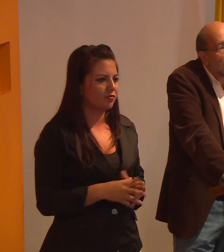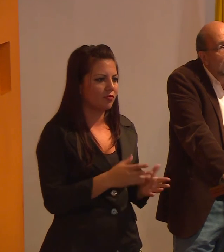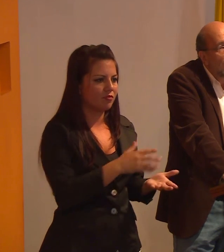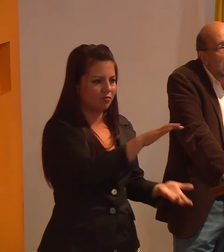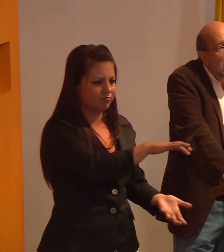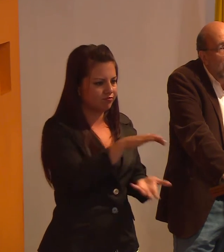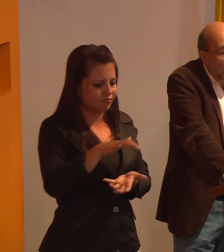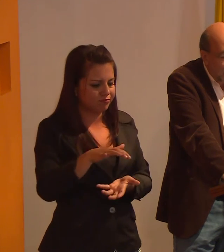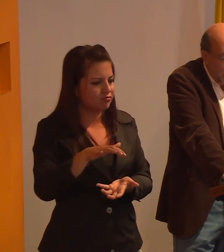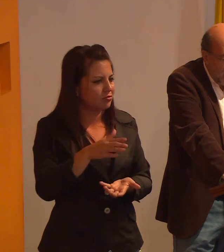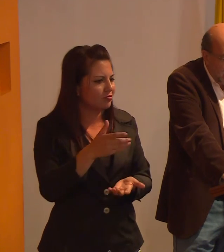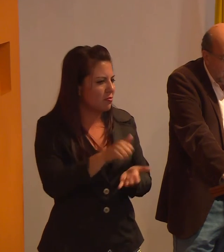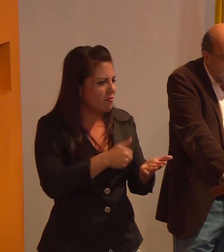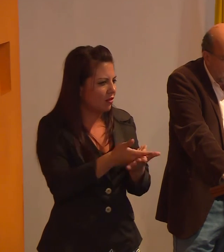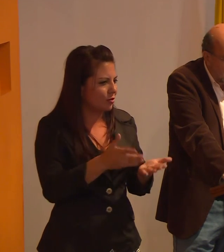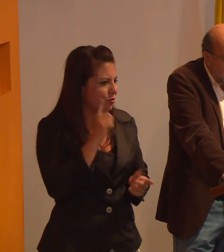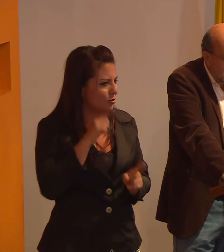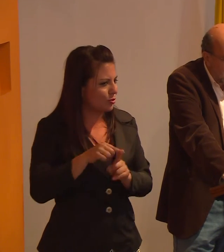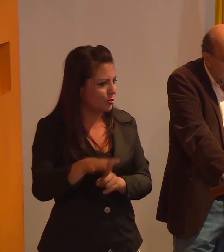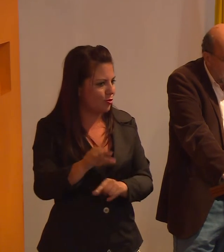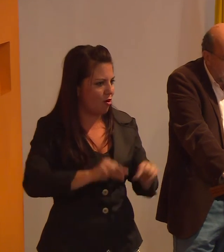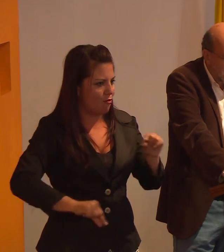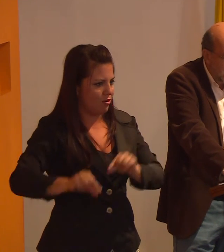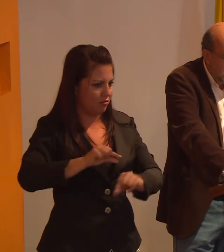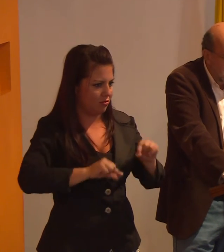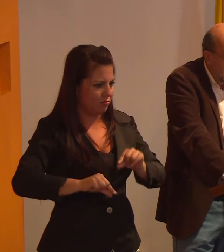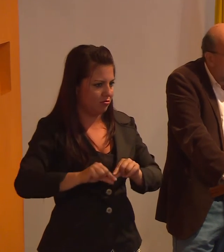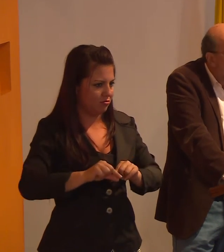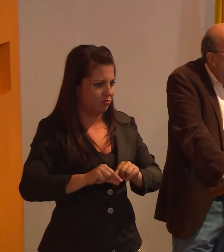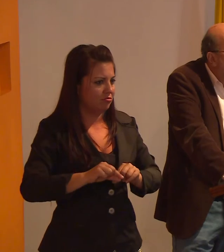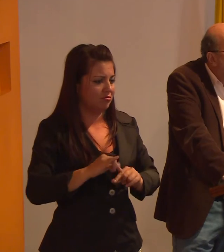y consolidamos las inversiones hechas.